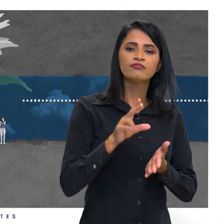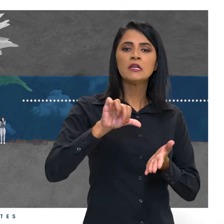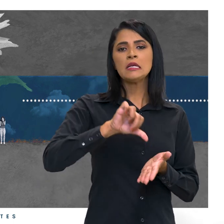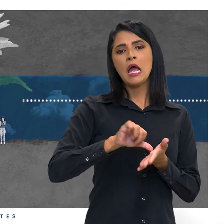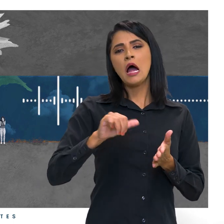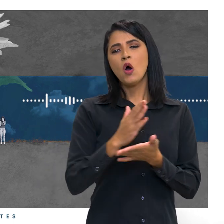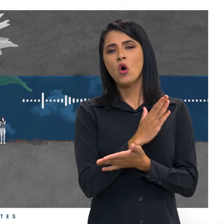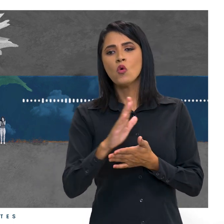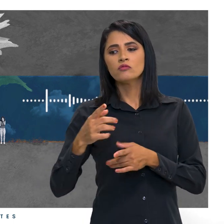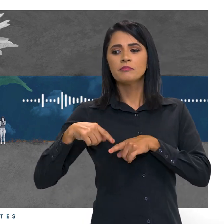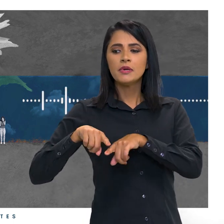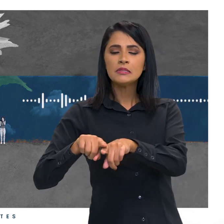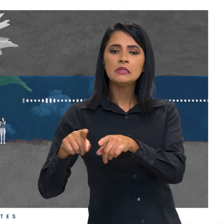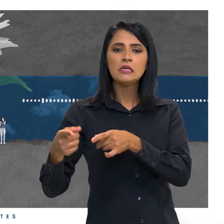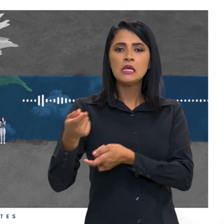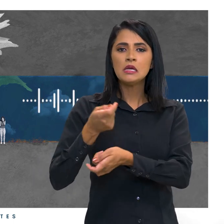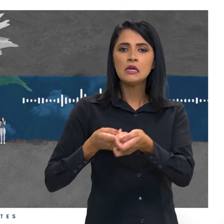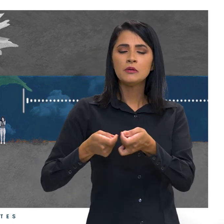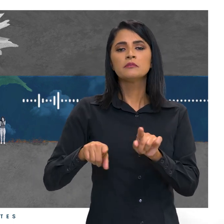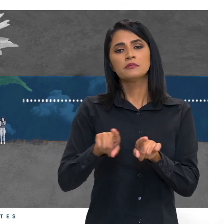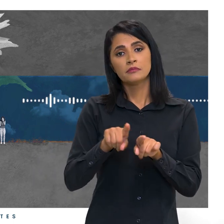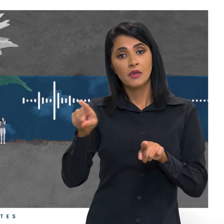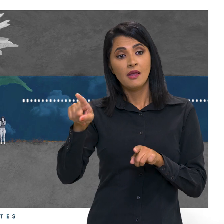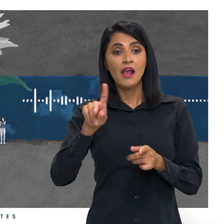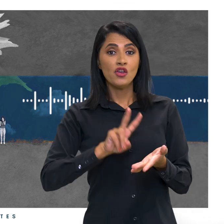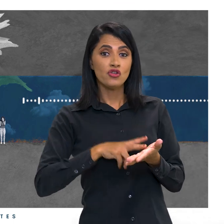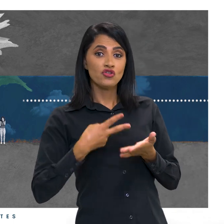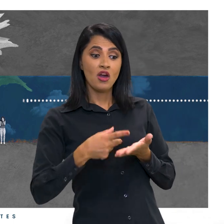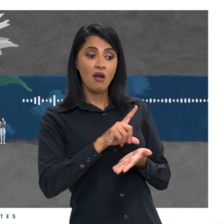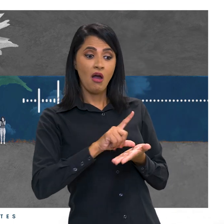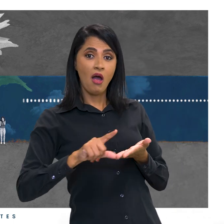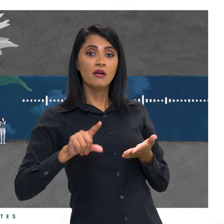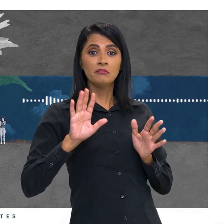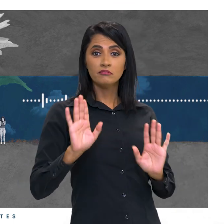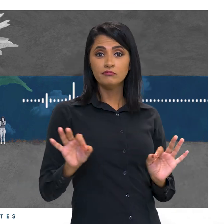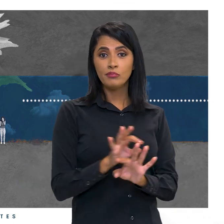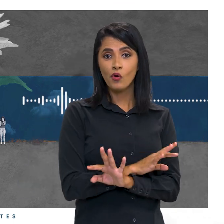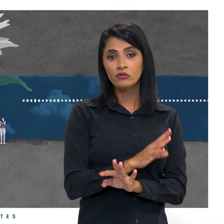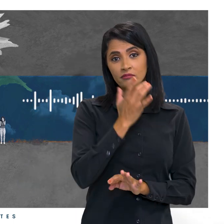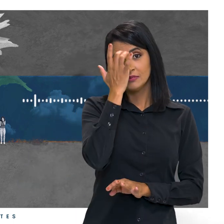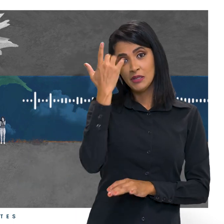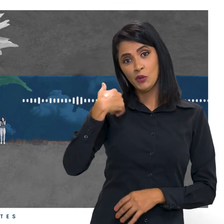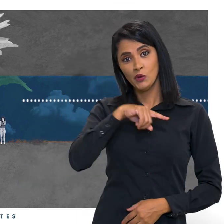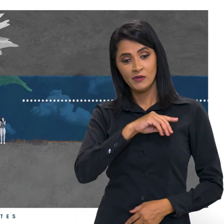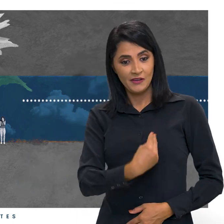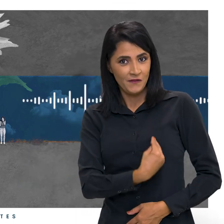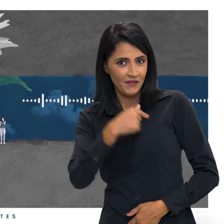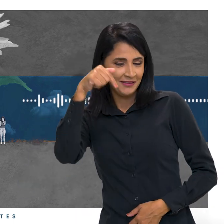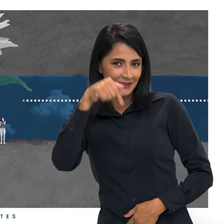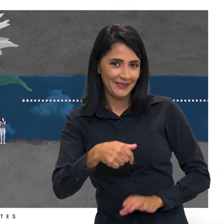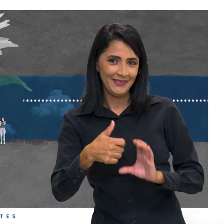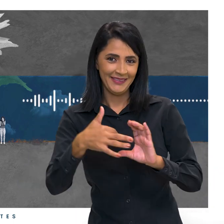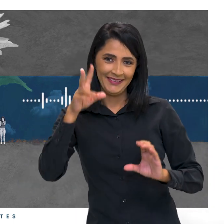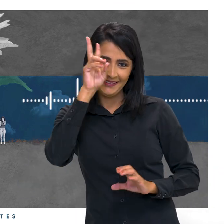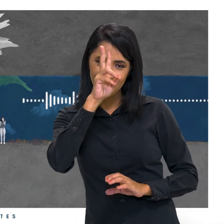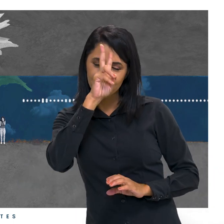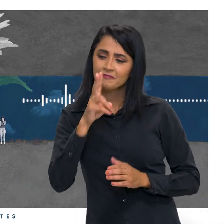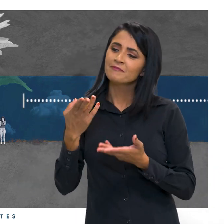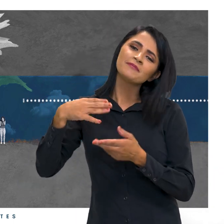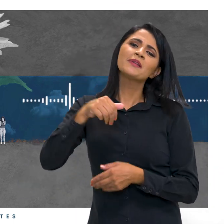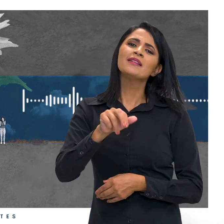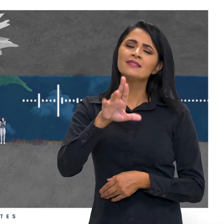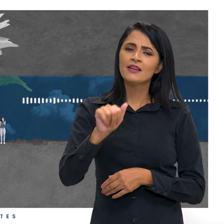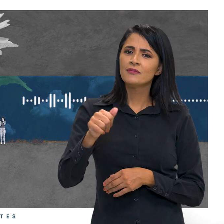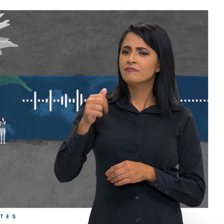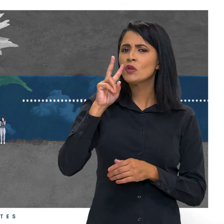comerciais. E ainda bem que a Marília já traduziu os artigos científicos, né? Facilita a nossa vida aqui no Histórias Raras. Marisete, leia a